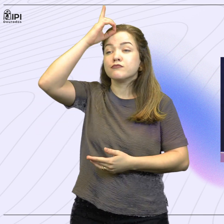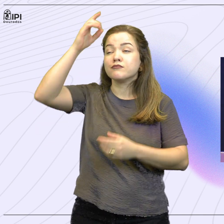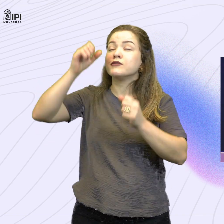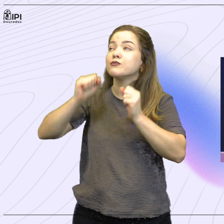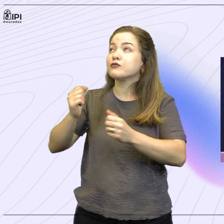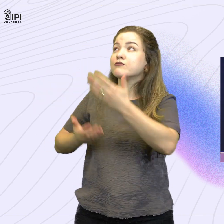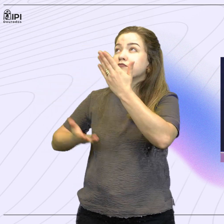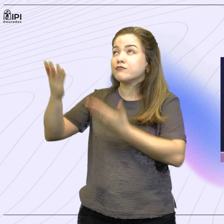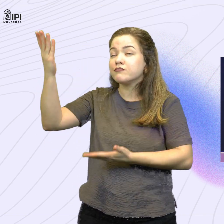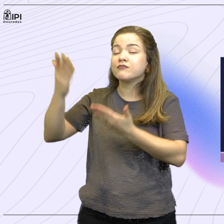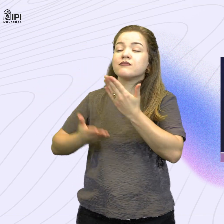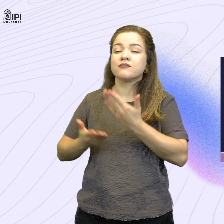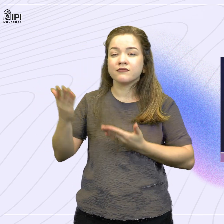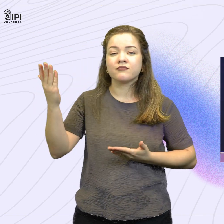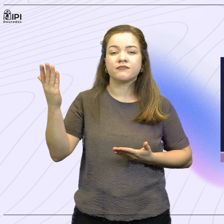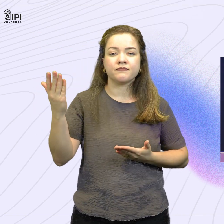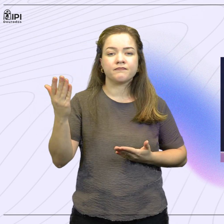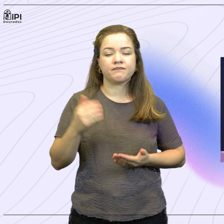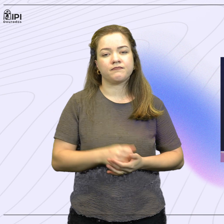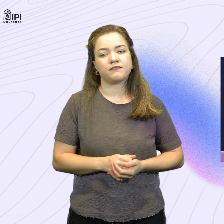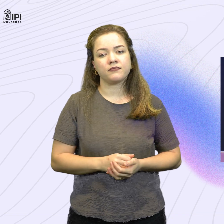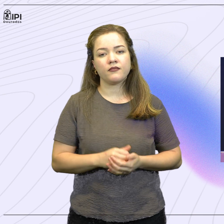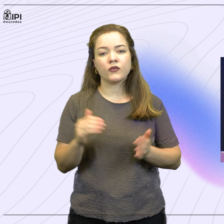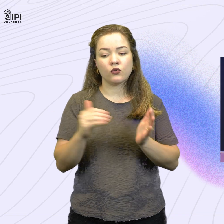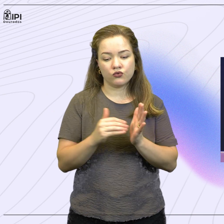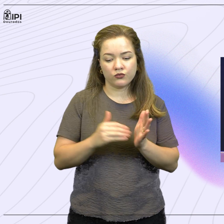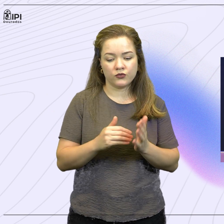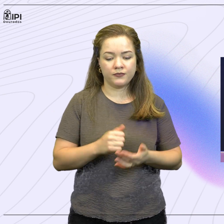Senhor. E por fim,